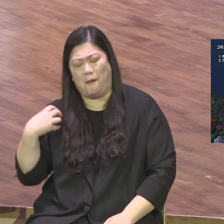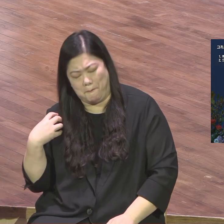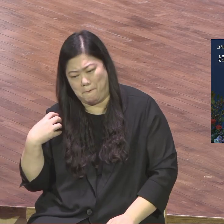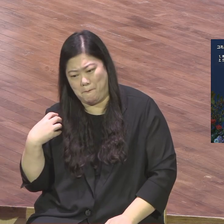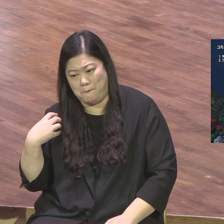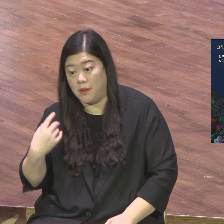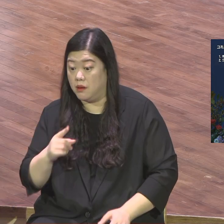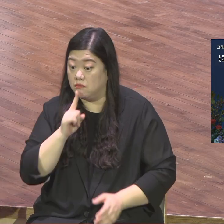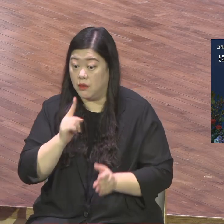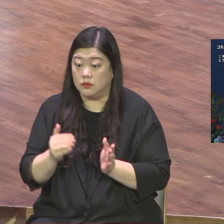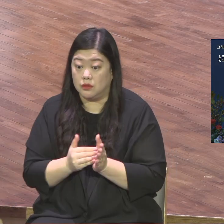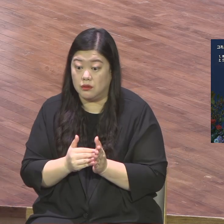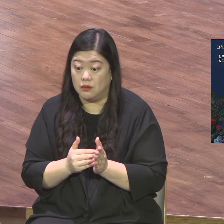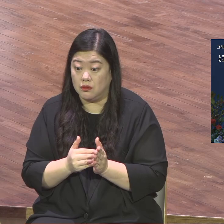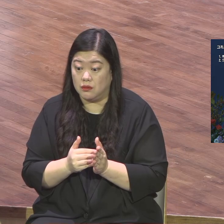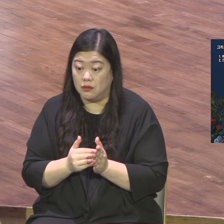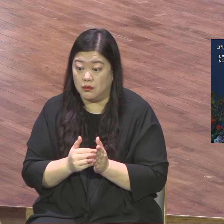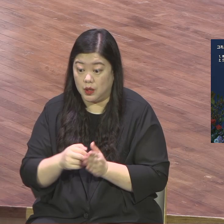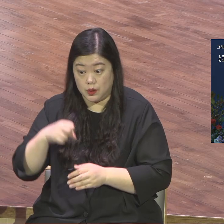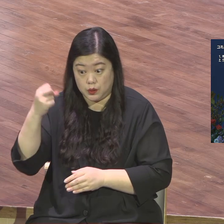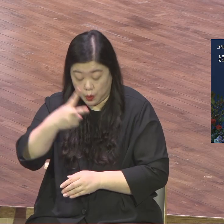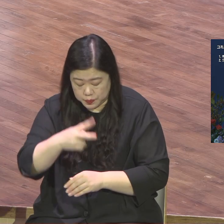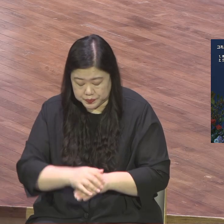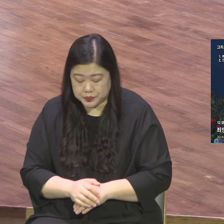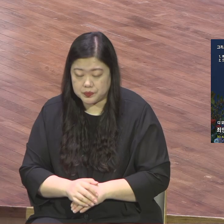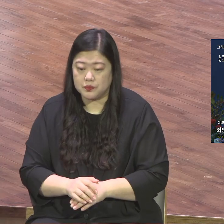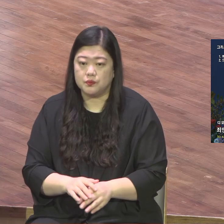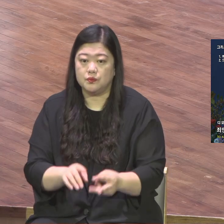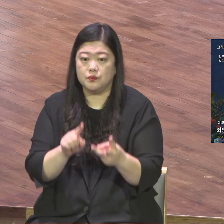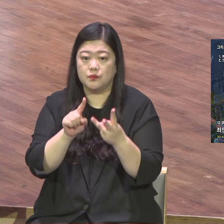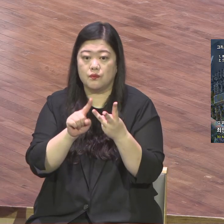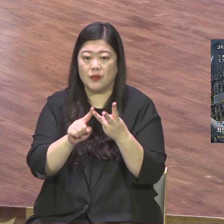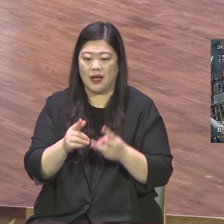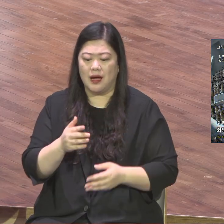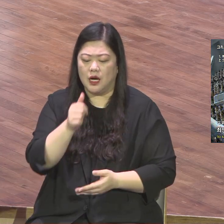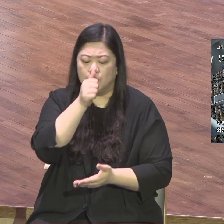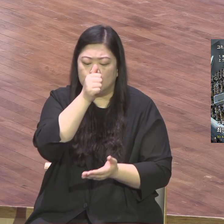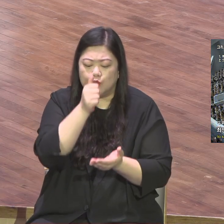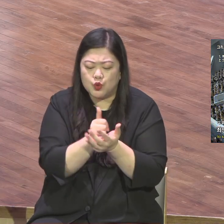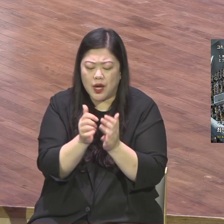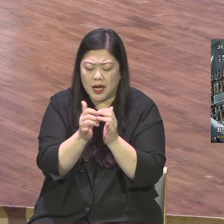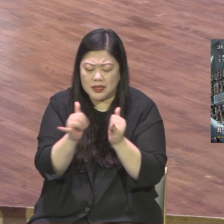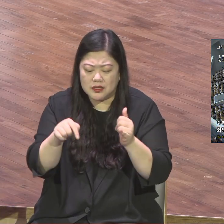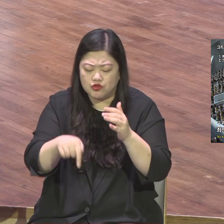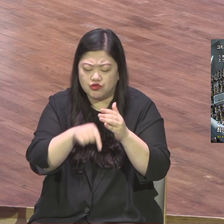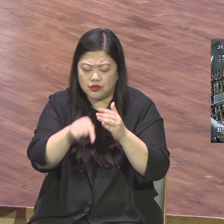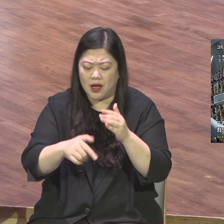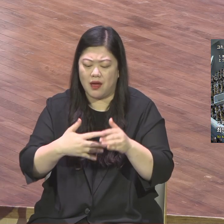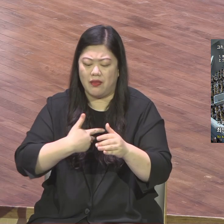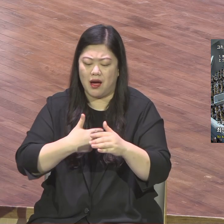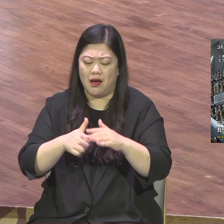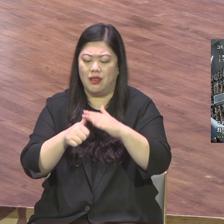그렇게 밝히고 있습니다. 그러면 디모데전서 1장 15절에 죄인 중에 내가 괴순이라.